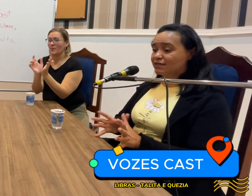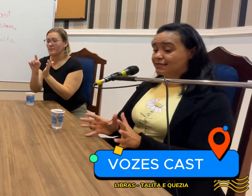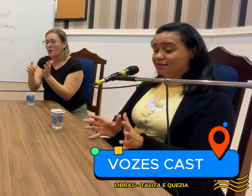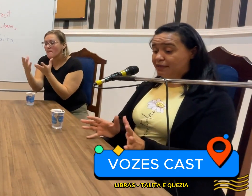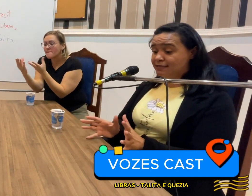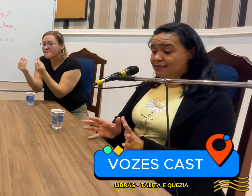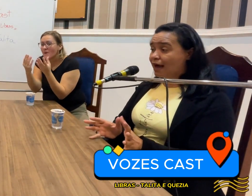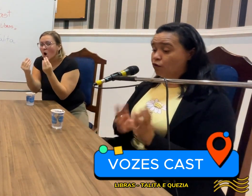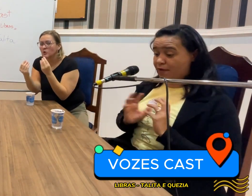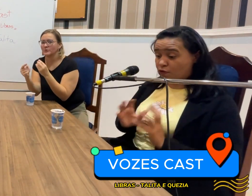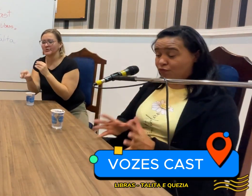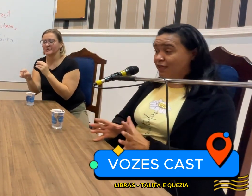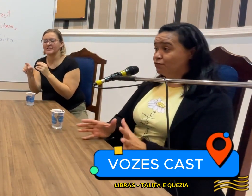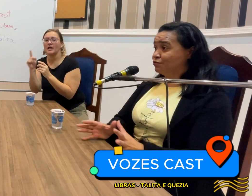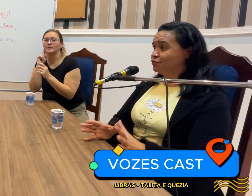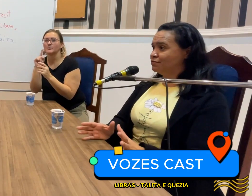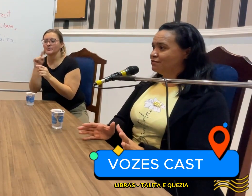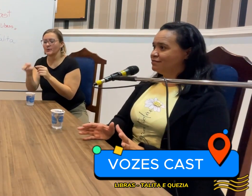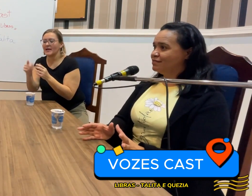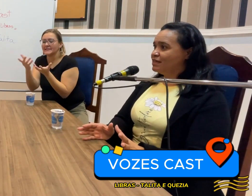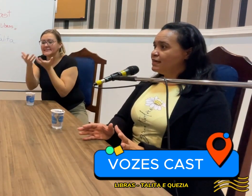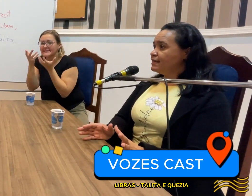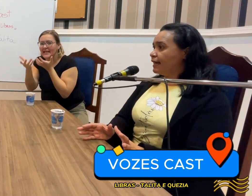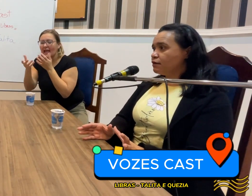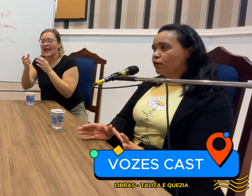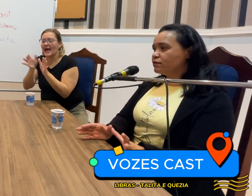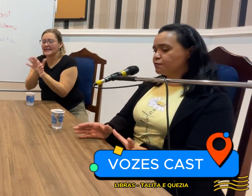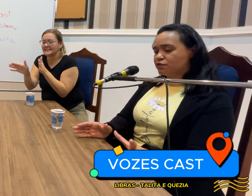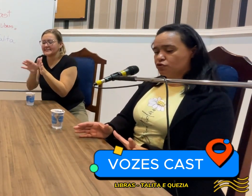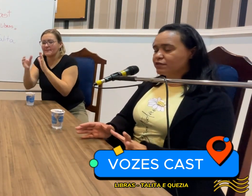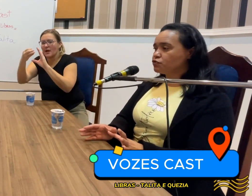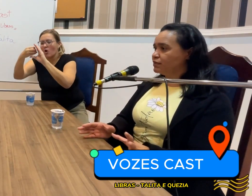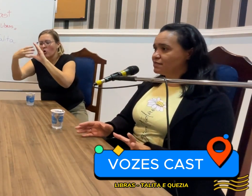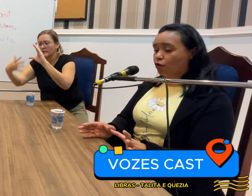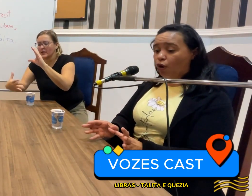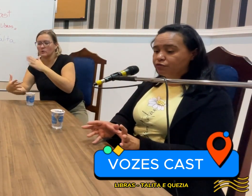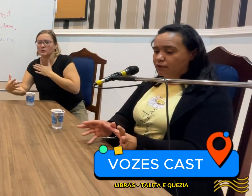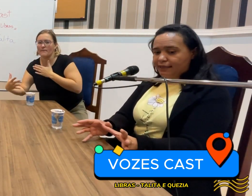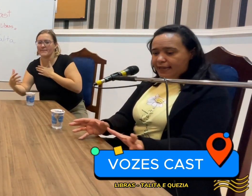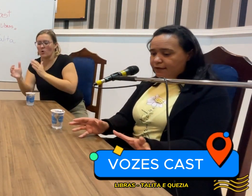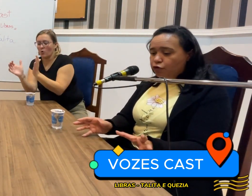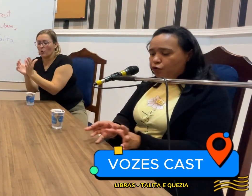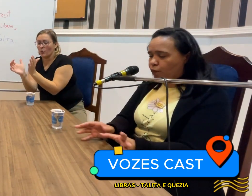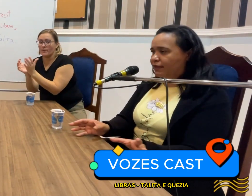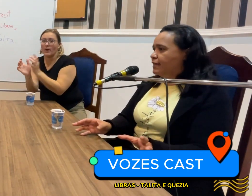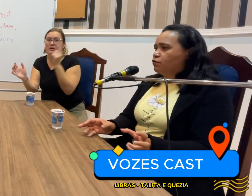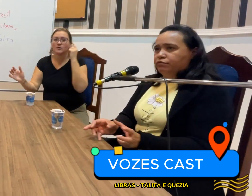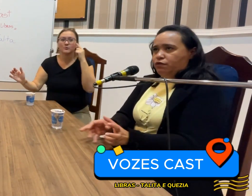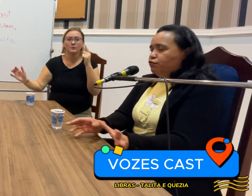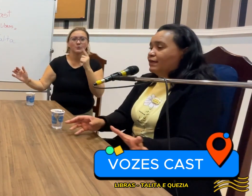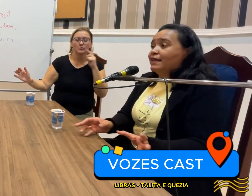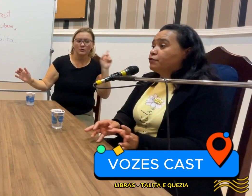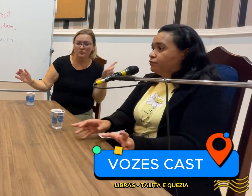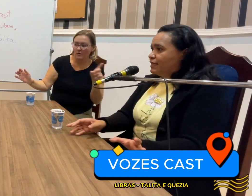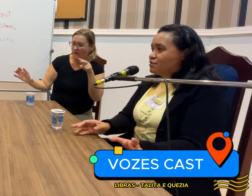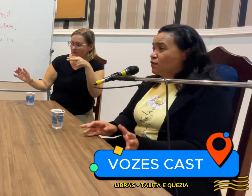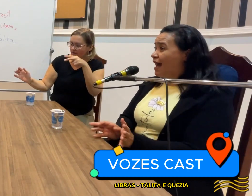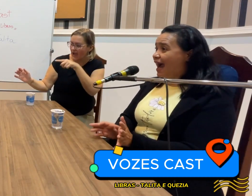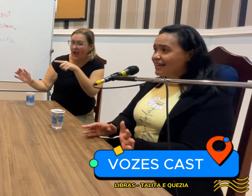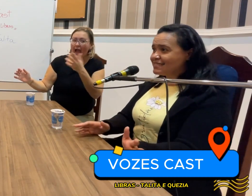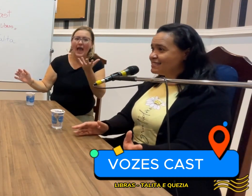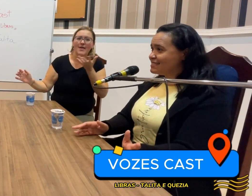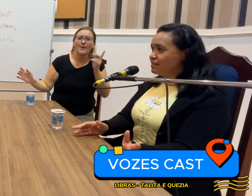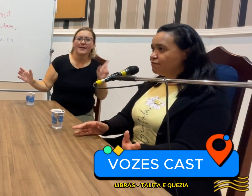Eu preciso acessibilizar o meu conteúdo. E aí, quando as pessoas surdas encontram aquele grupo, aquele conteúdo, aquele